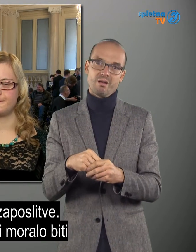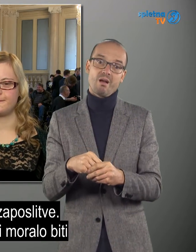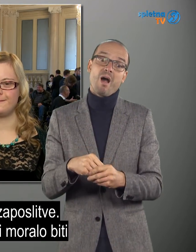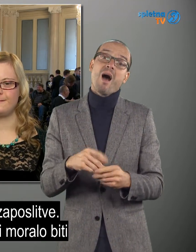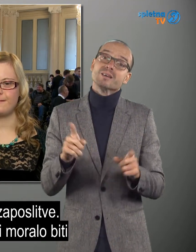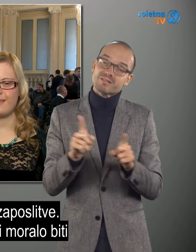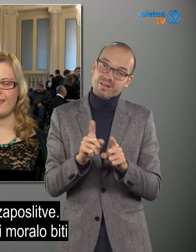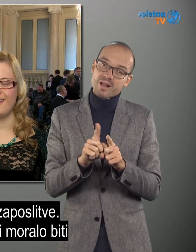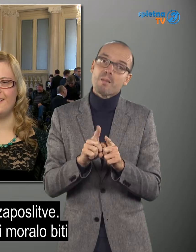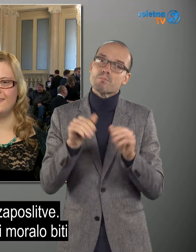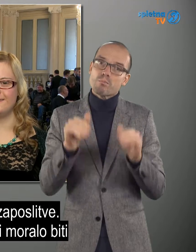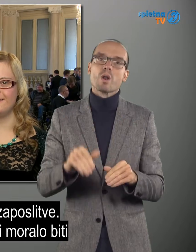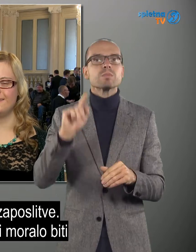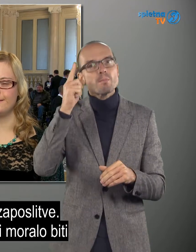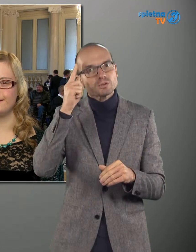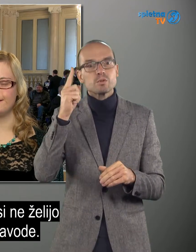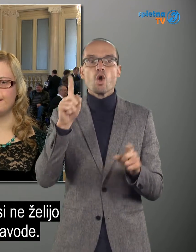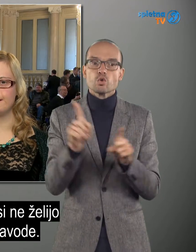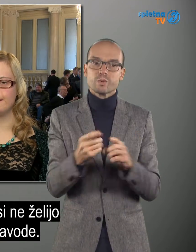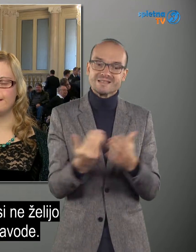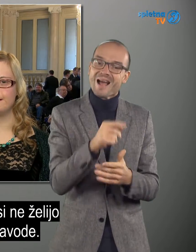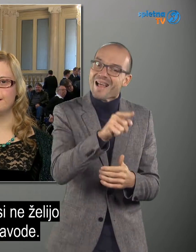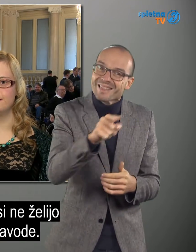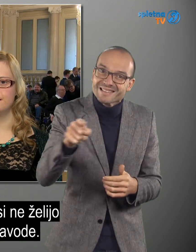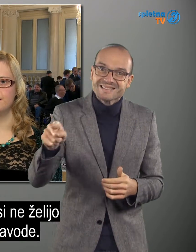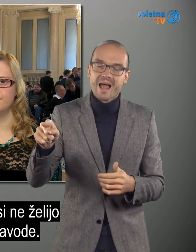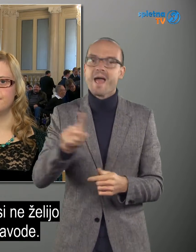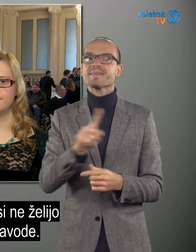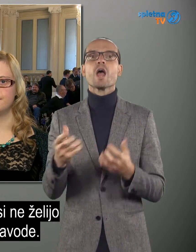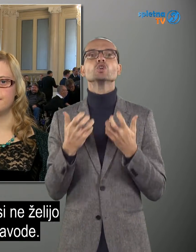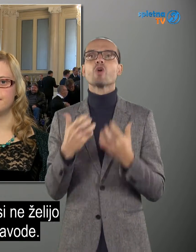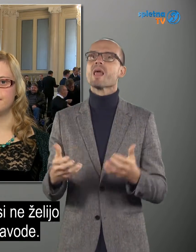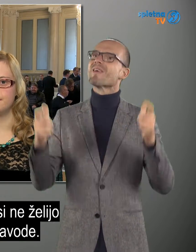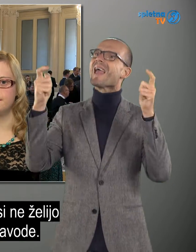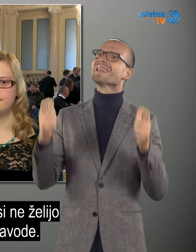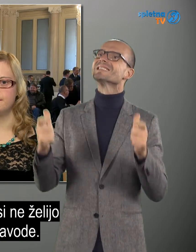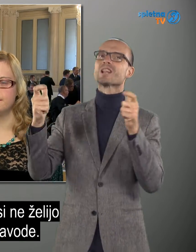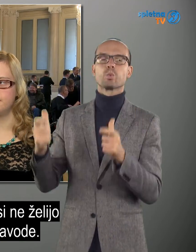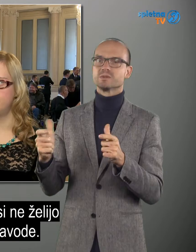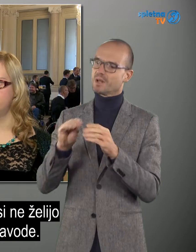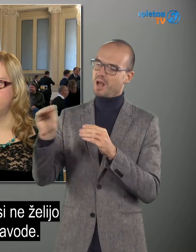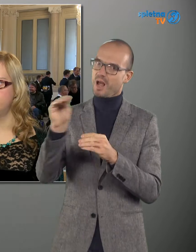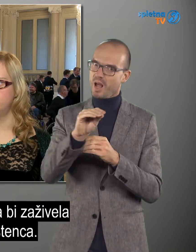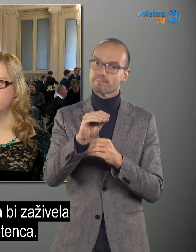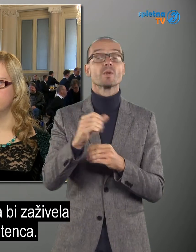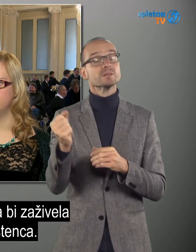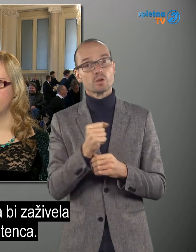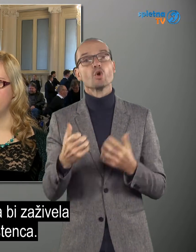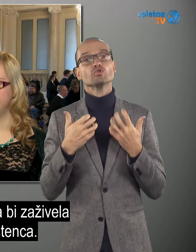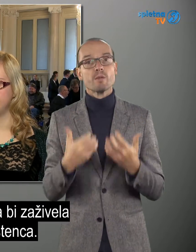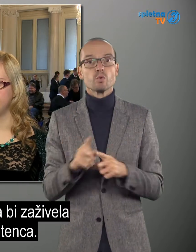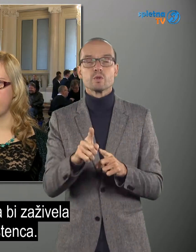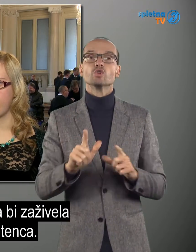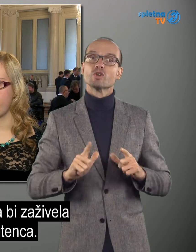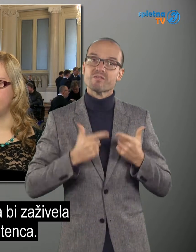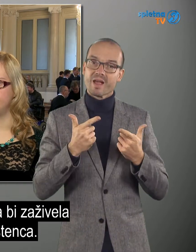Seveda pa mora biti poskrbljeno tudi za tiste, ki ne želijo v institucije. In zato si želimo, da bi